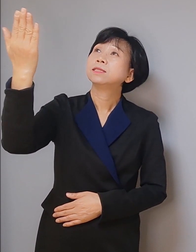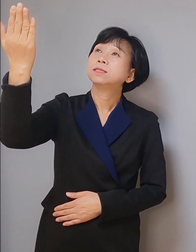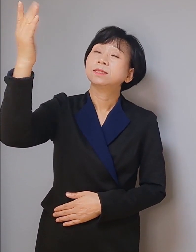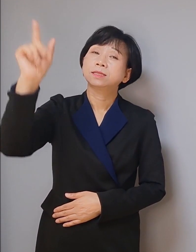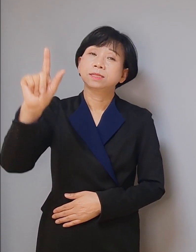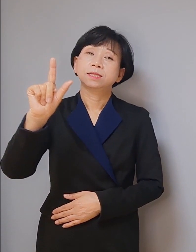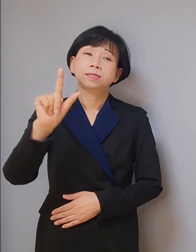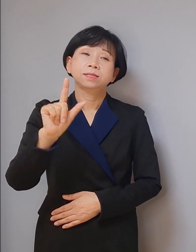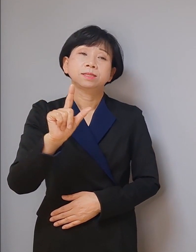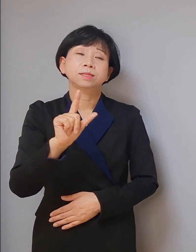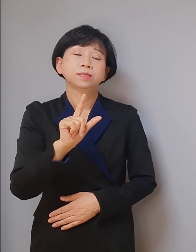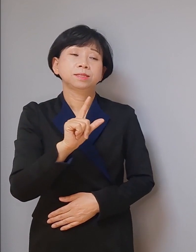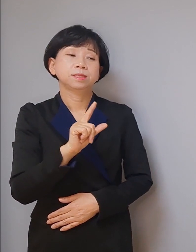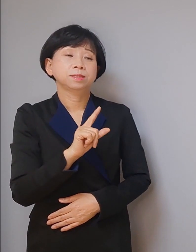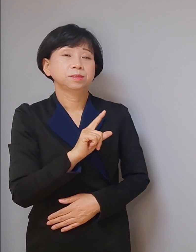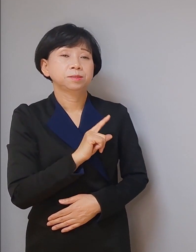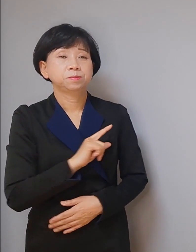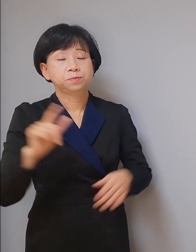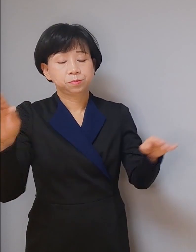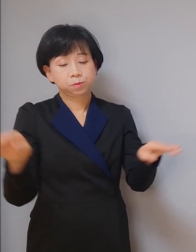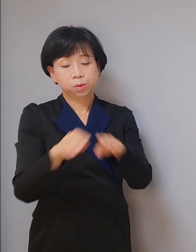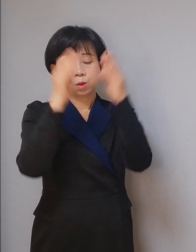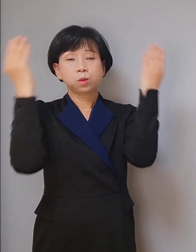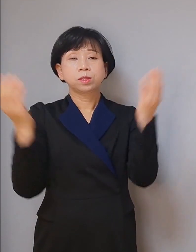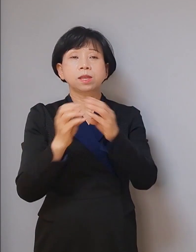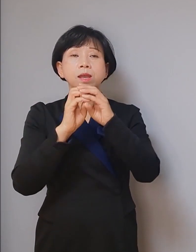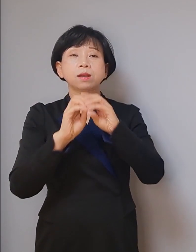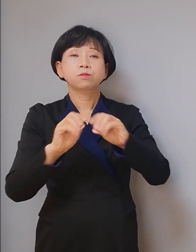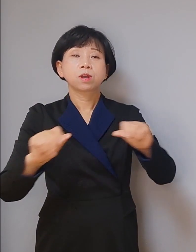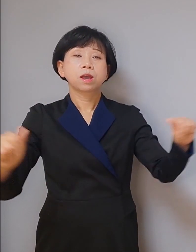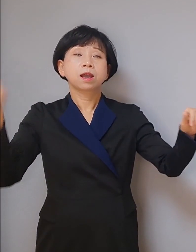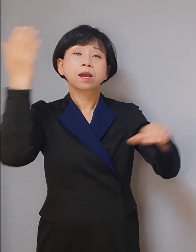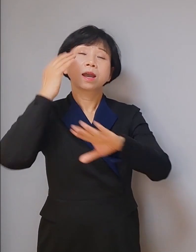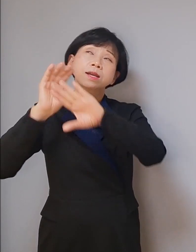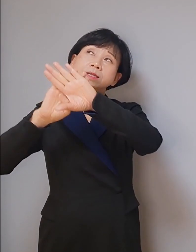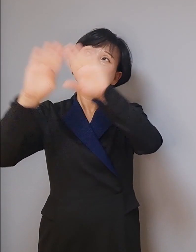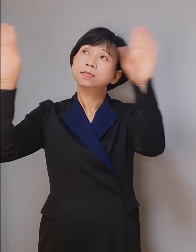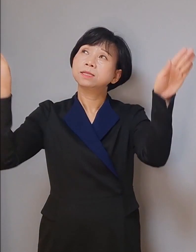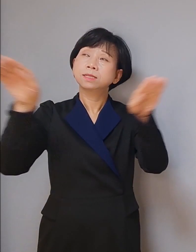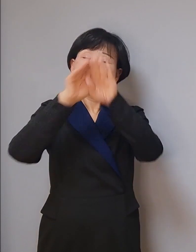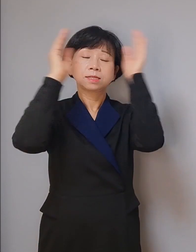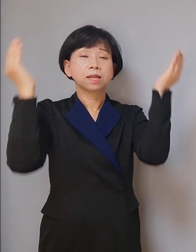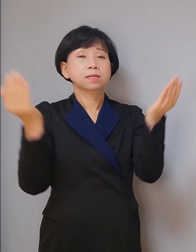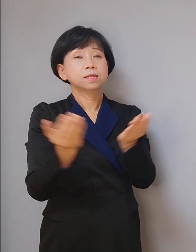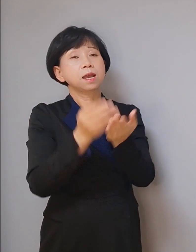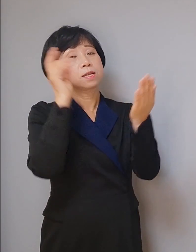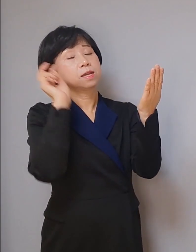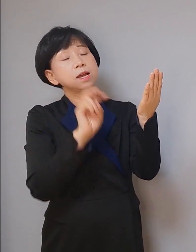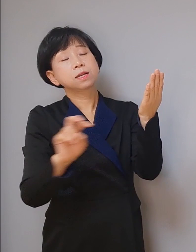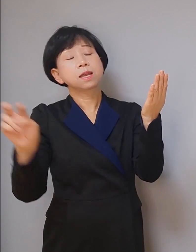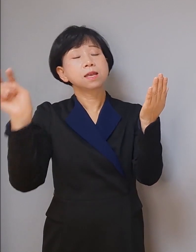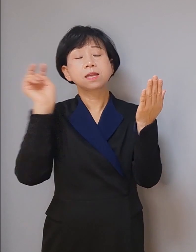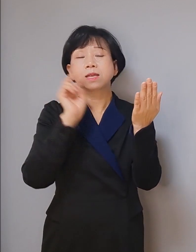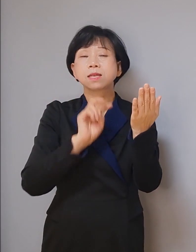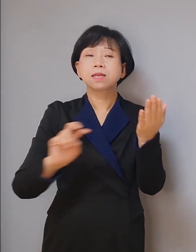뛰어난 그 이름 온 땅과 하늘이 다